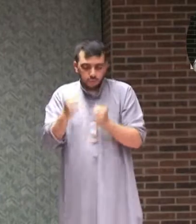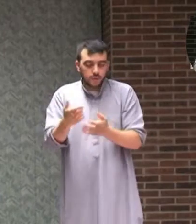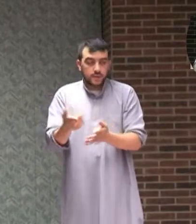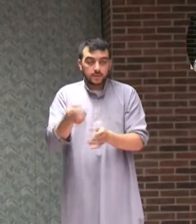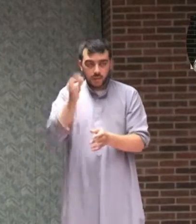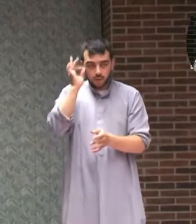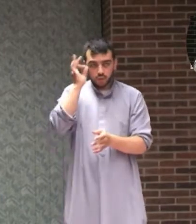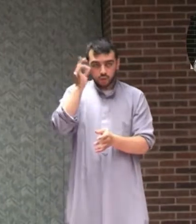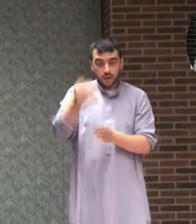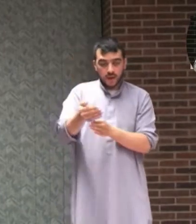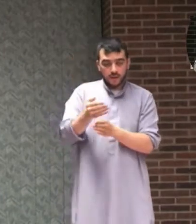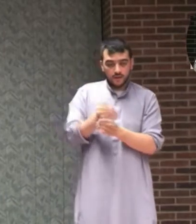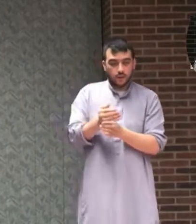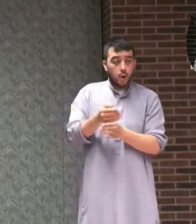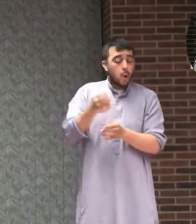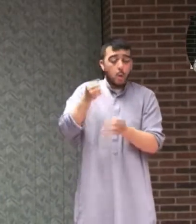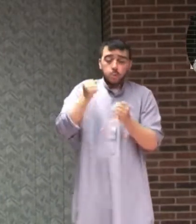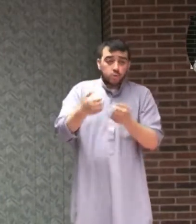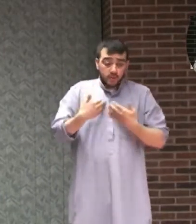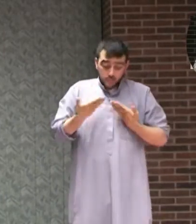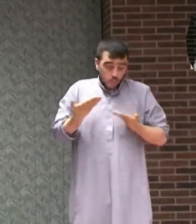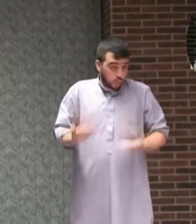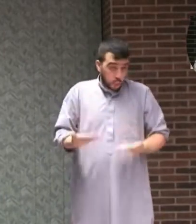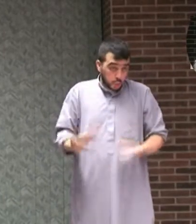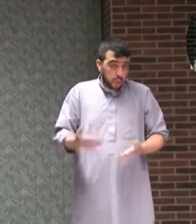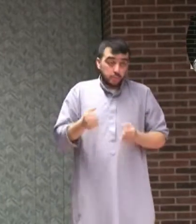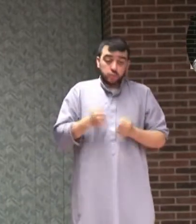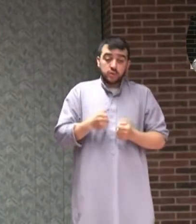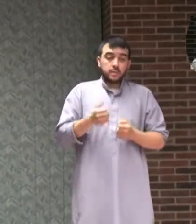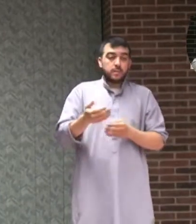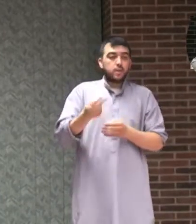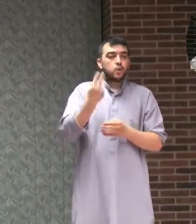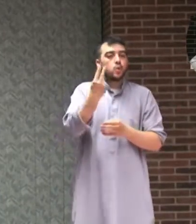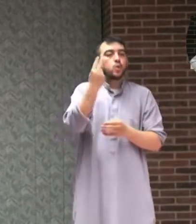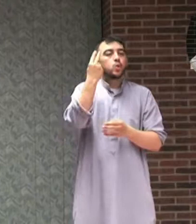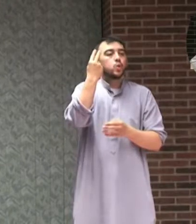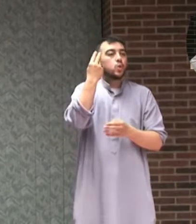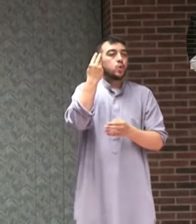stipulé qu'il est permis de la faire sortir un jour plus tôt ou deux jours plus tôt.